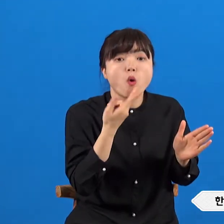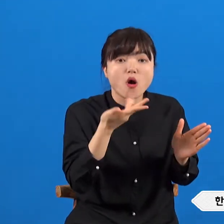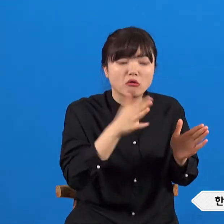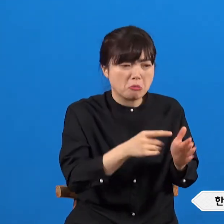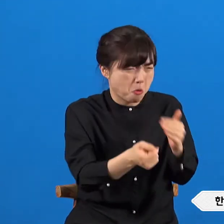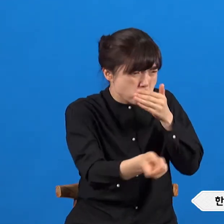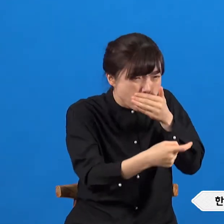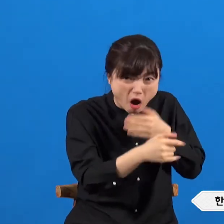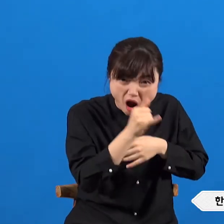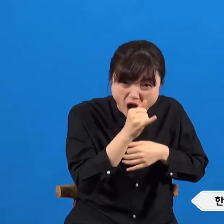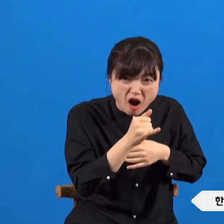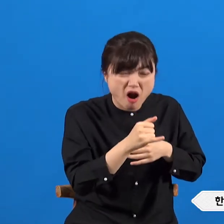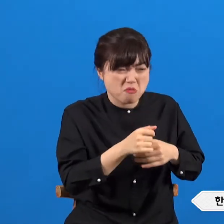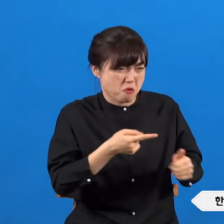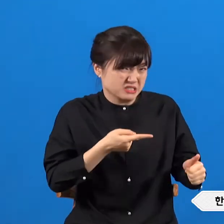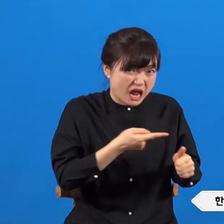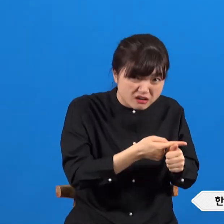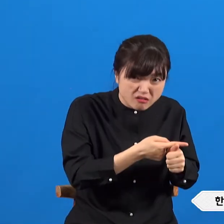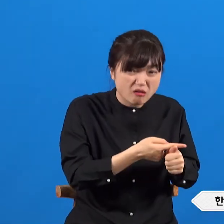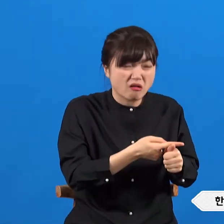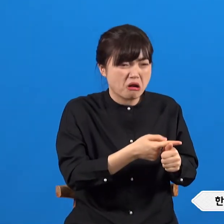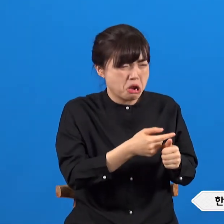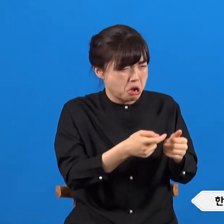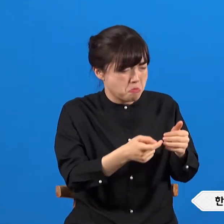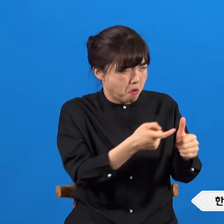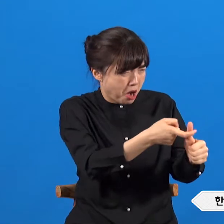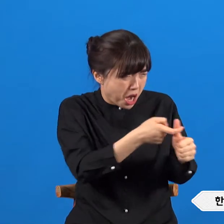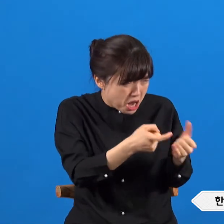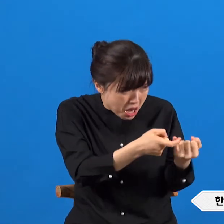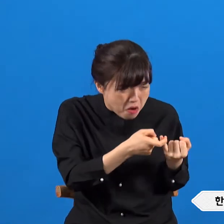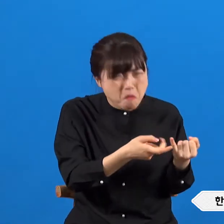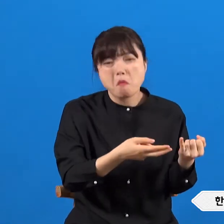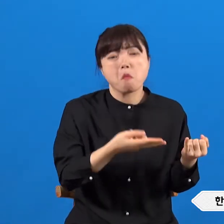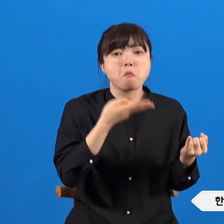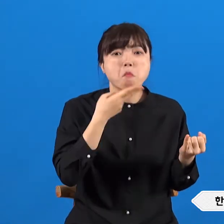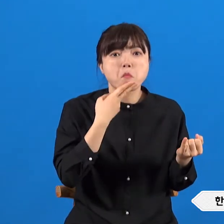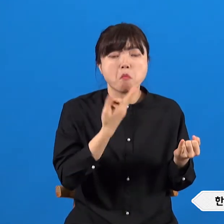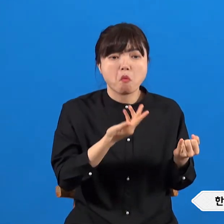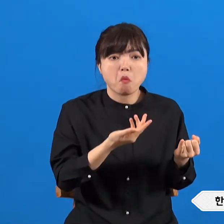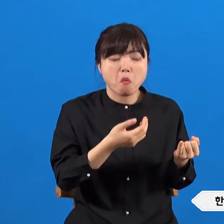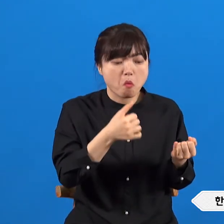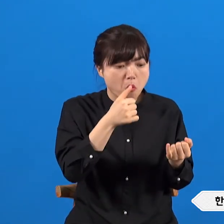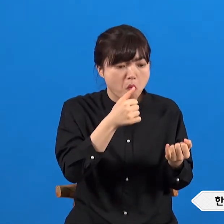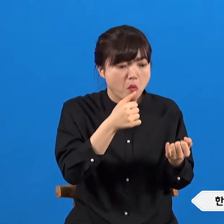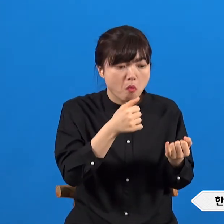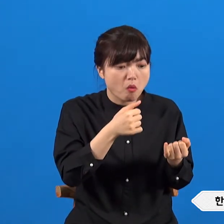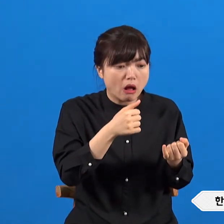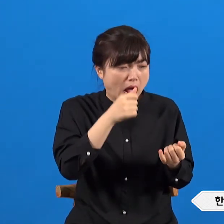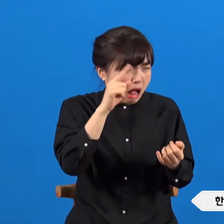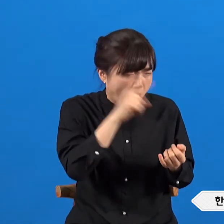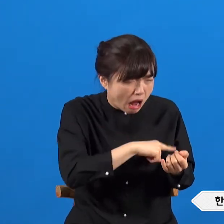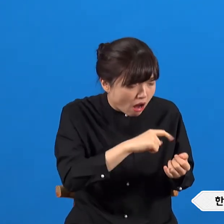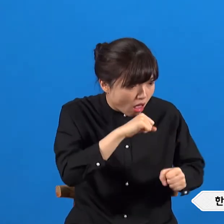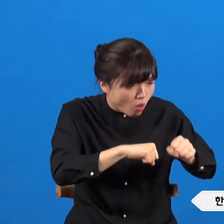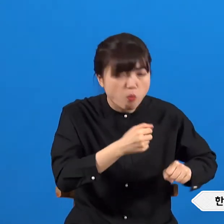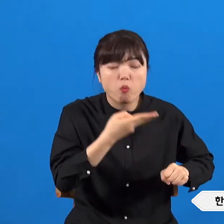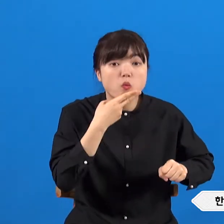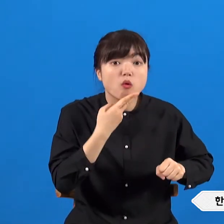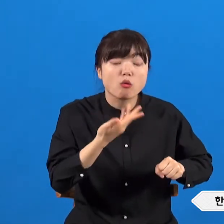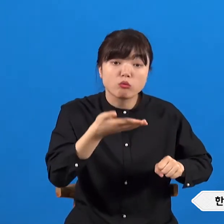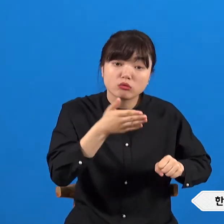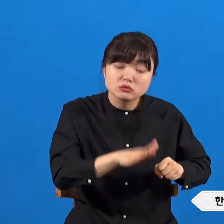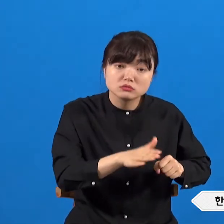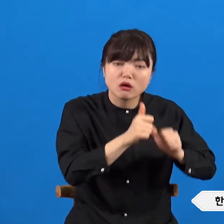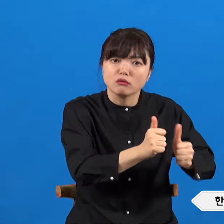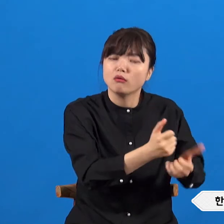그들이 도둑질을 했습니까? 살인을 했습니까? 간음을 했습니까? 나쁜 짓 한 것은 하나도 없습니다.